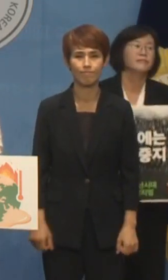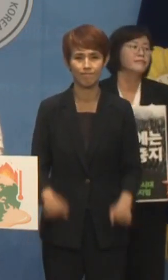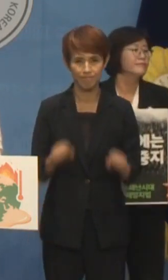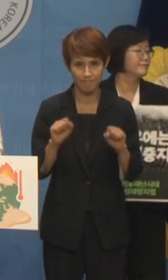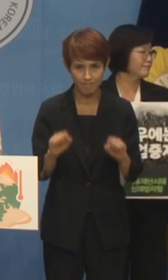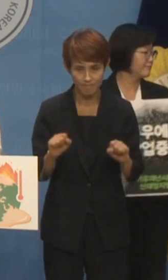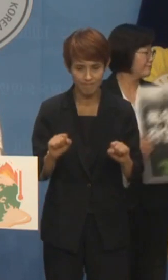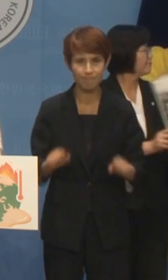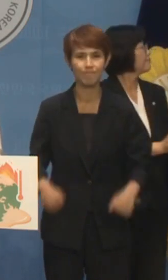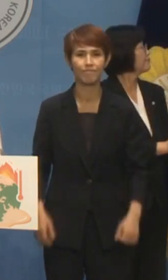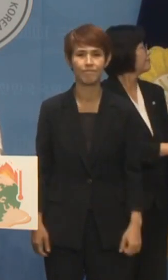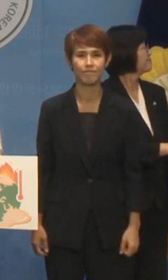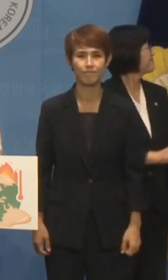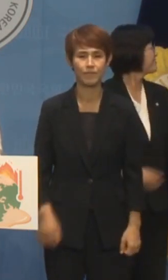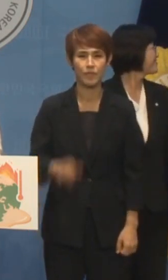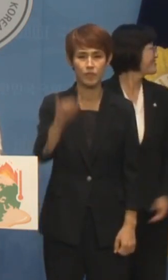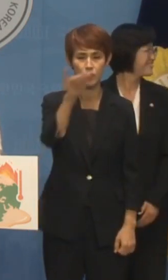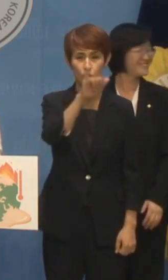안녕하십니까.